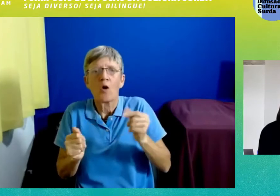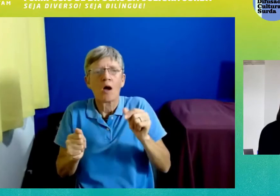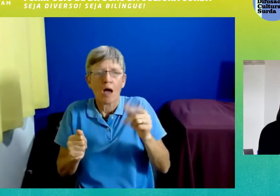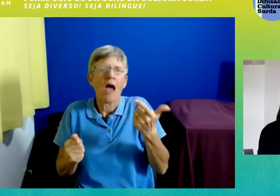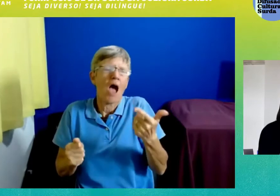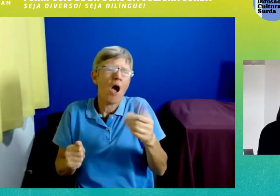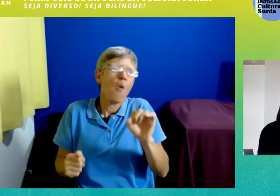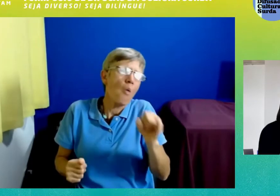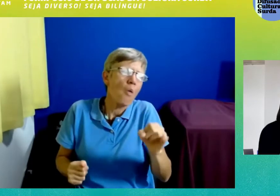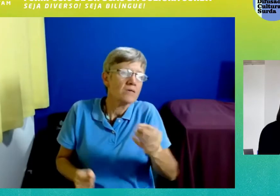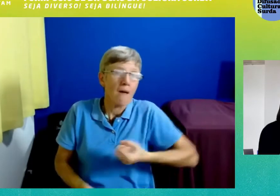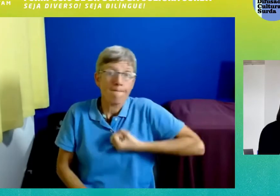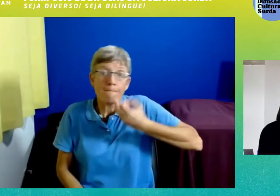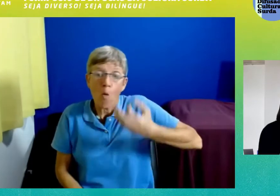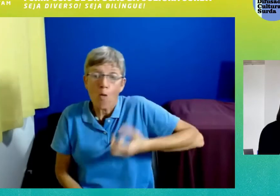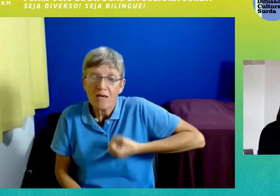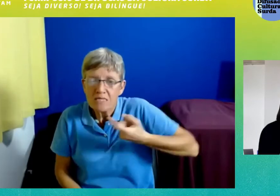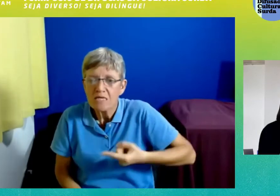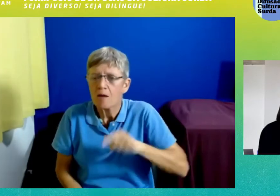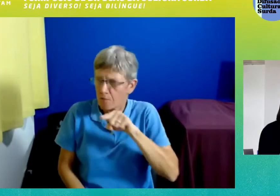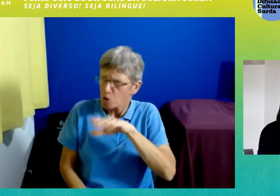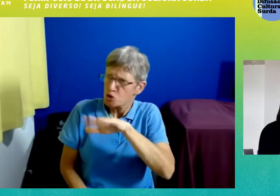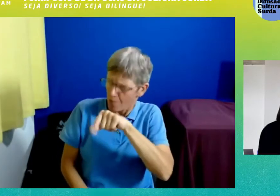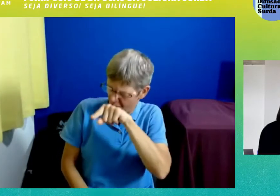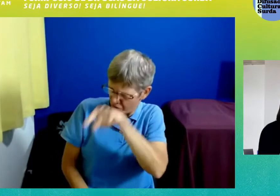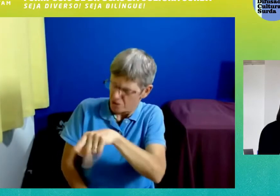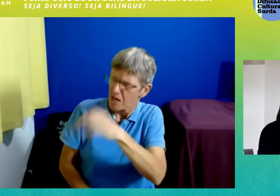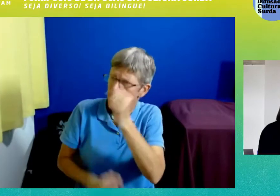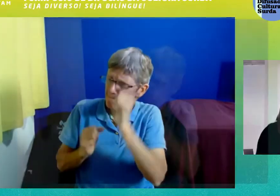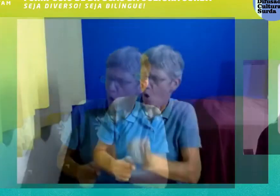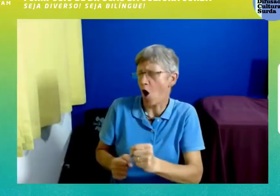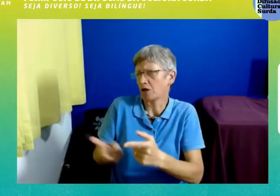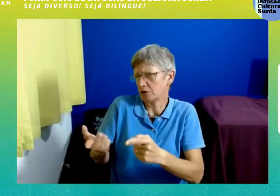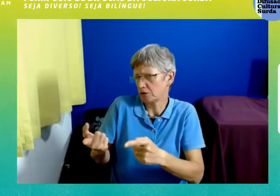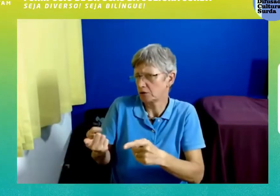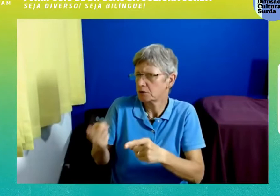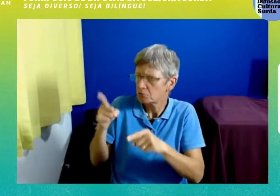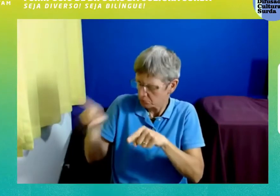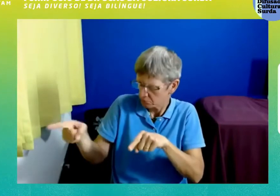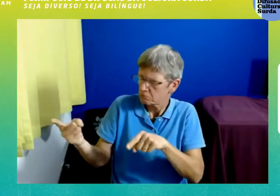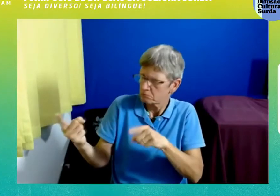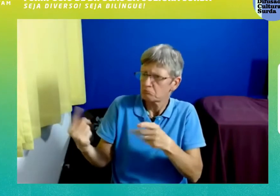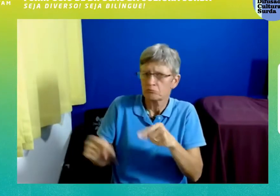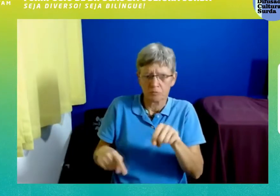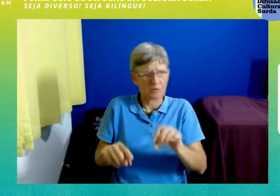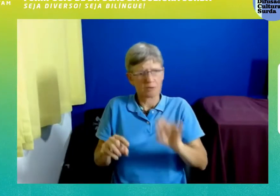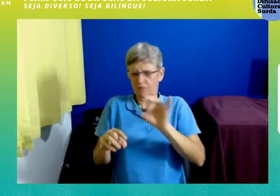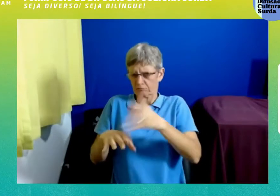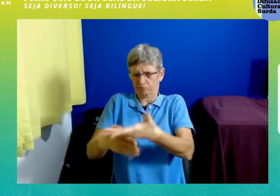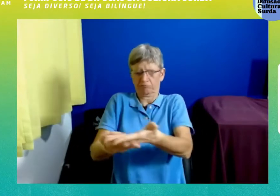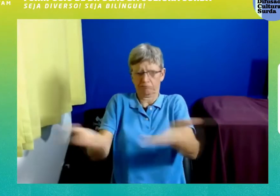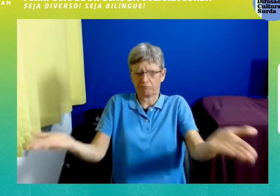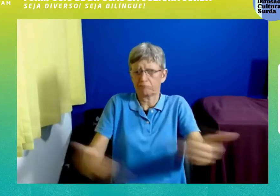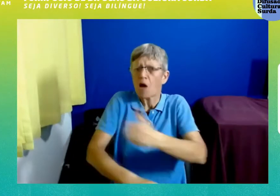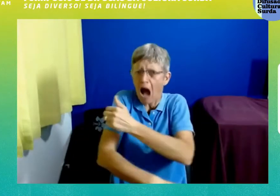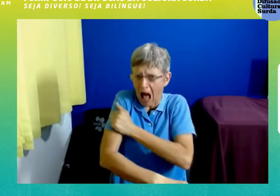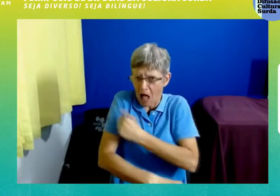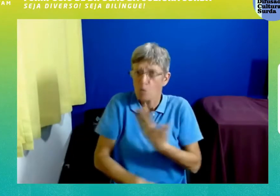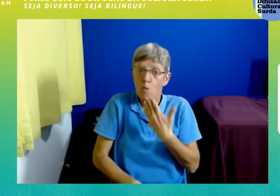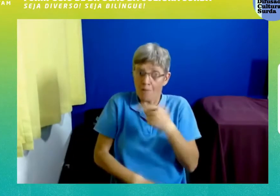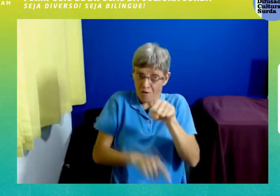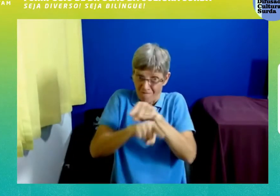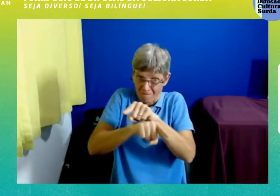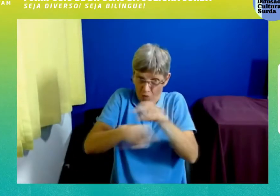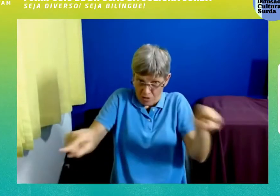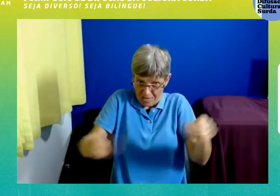também usar a literatura surda. Ou uma poesia, ele pode chamar também